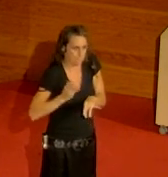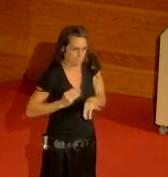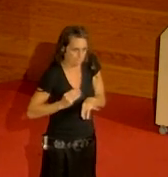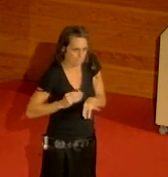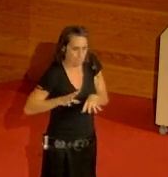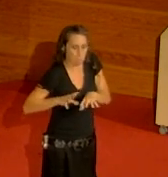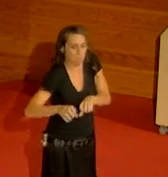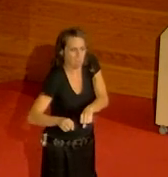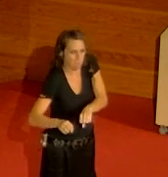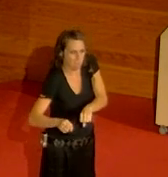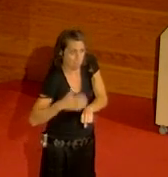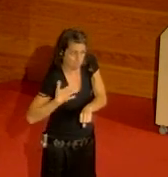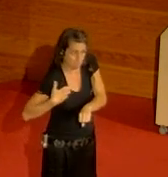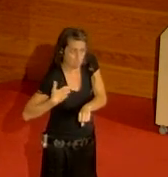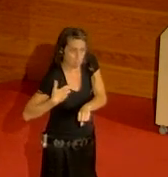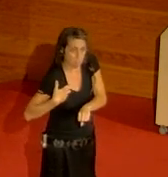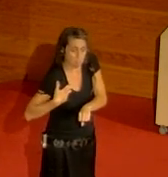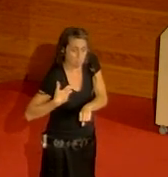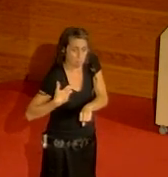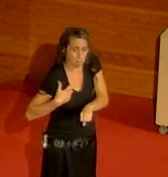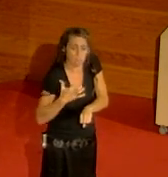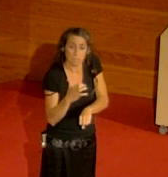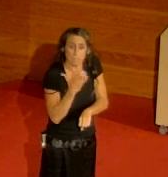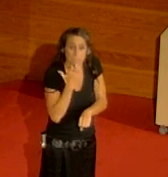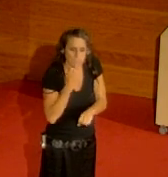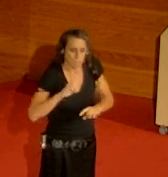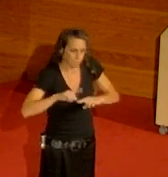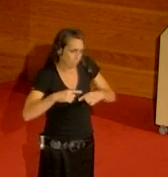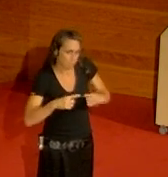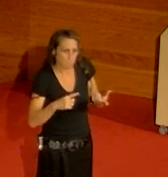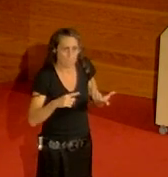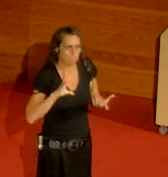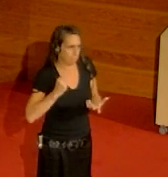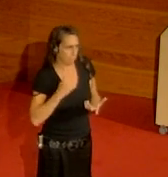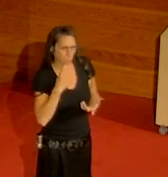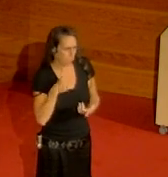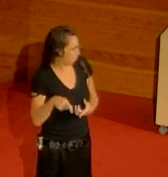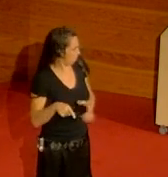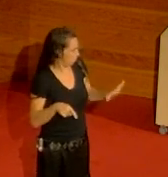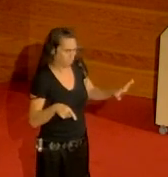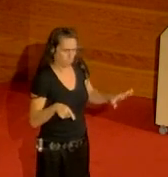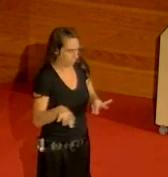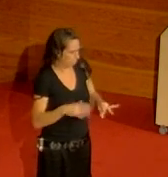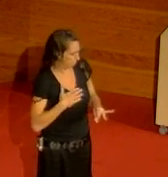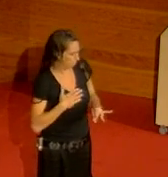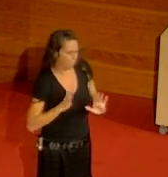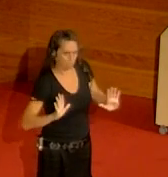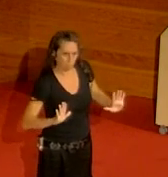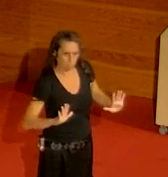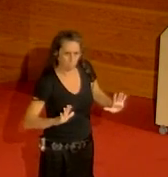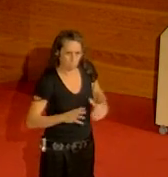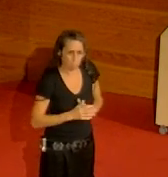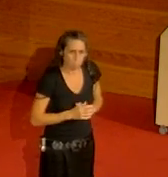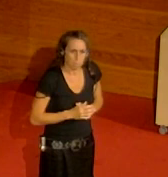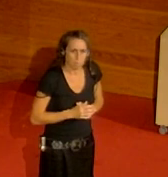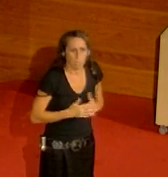pues hombre si hay un si hay una familia Palestina que tiene que dice Oye este territorio esta tierra es nuestra que